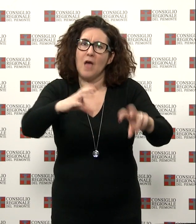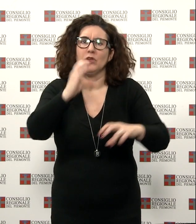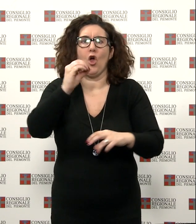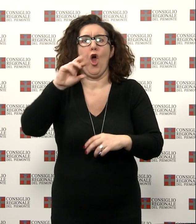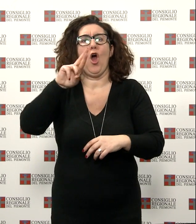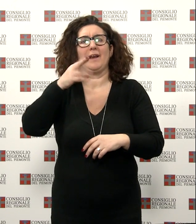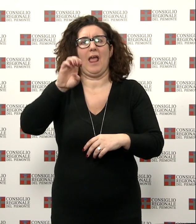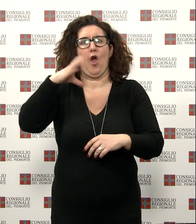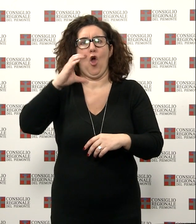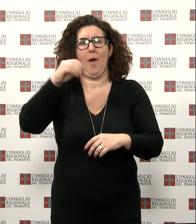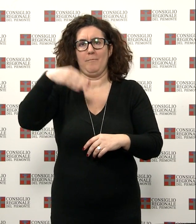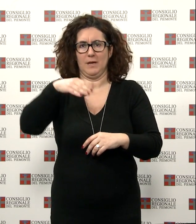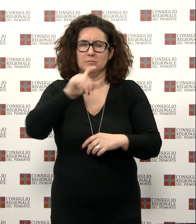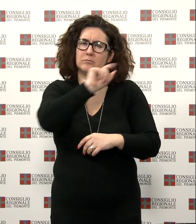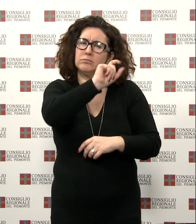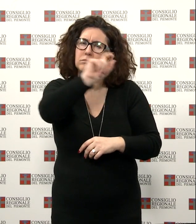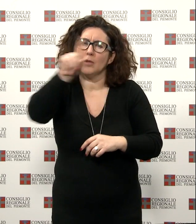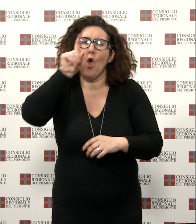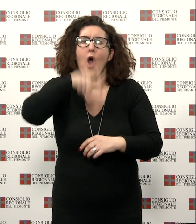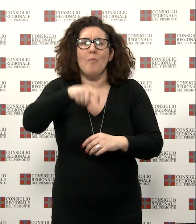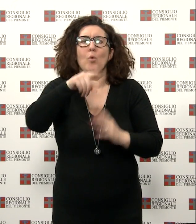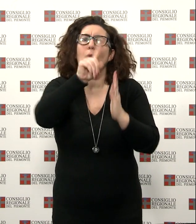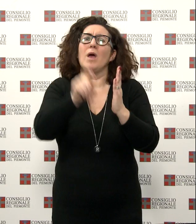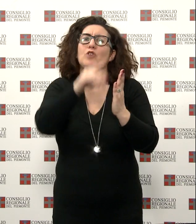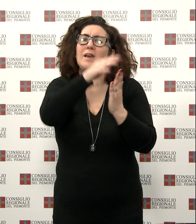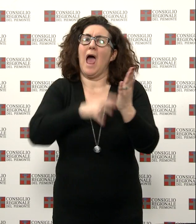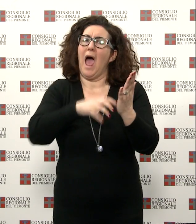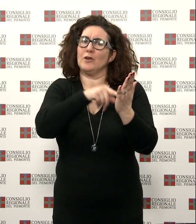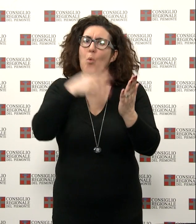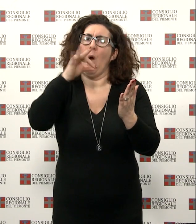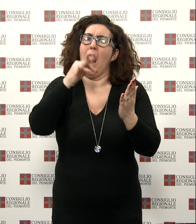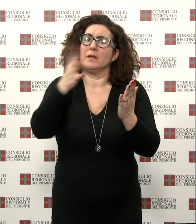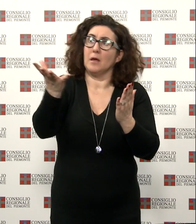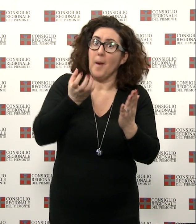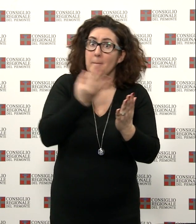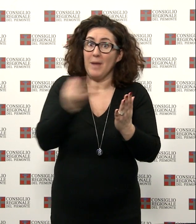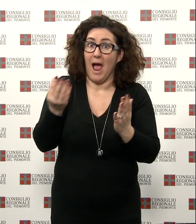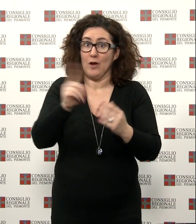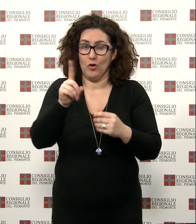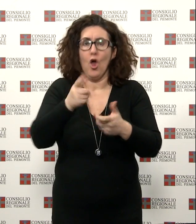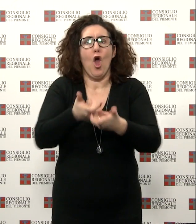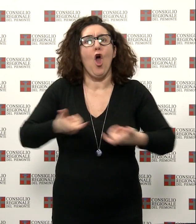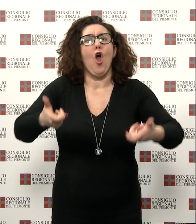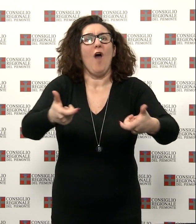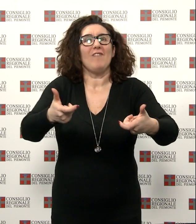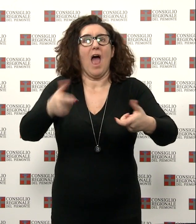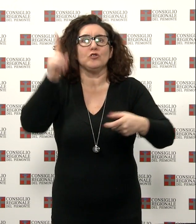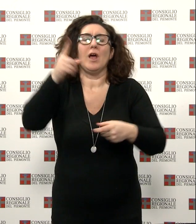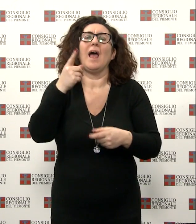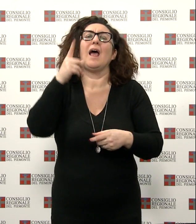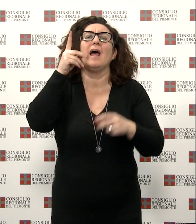un questionario sulla qualità della ricezione, presentata al convegno La TV che non vedi, segnale RAI o segnali di